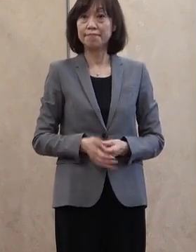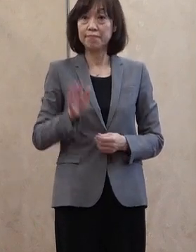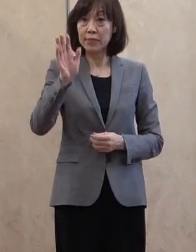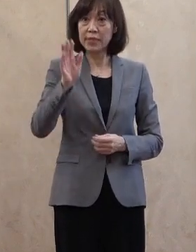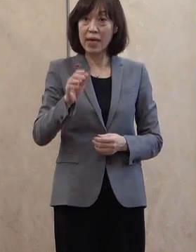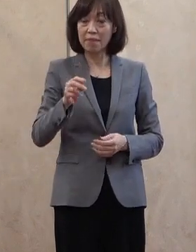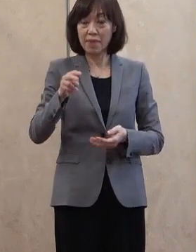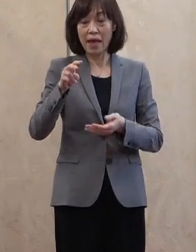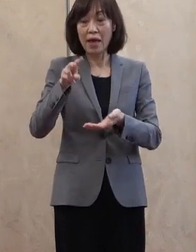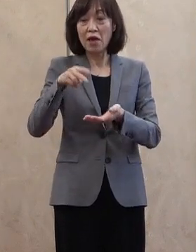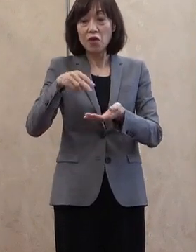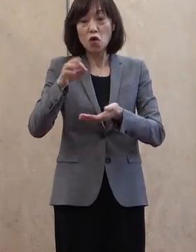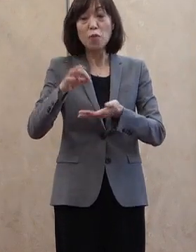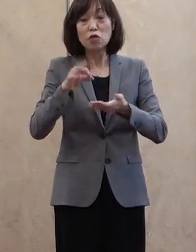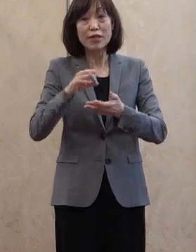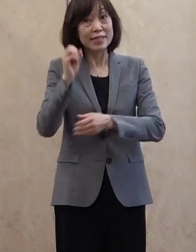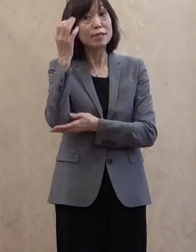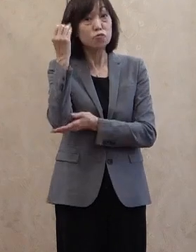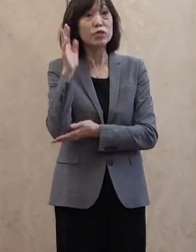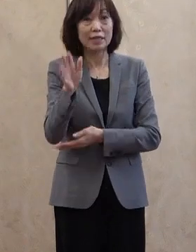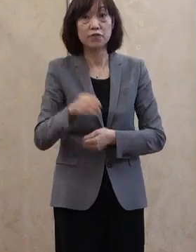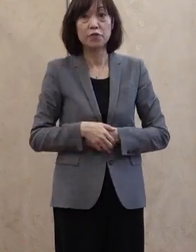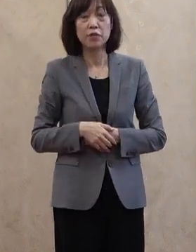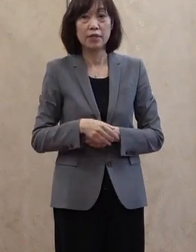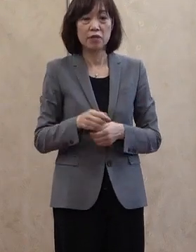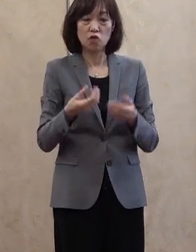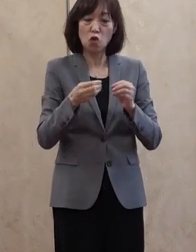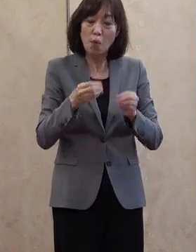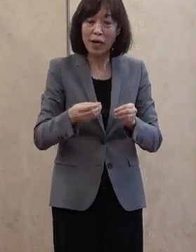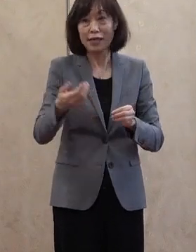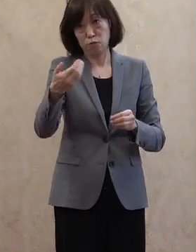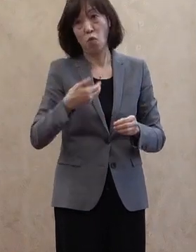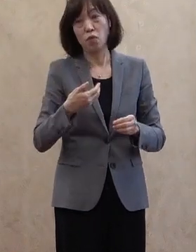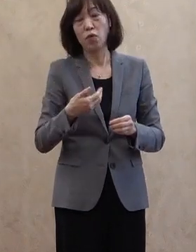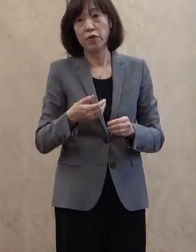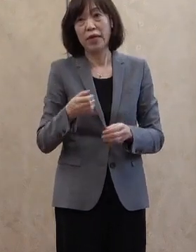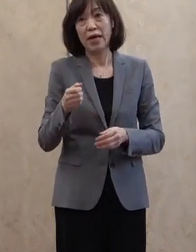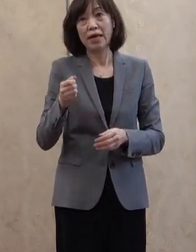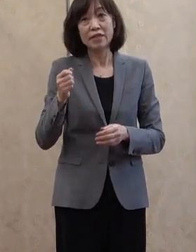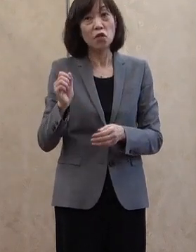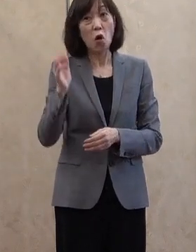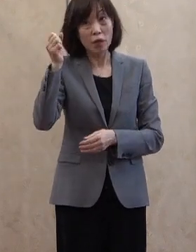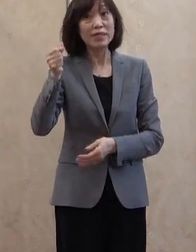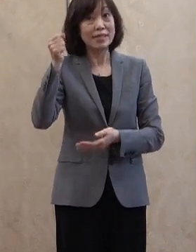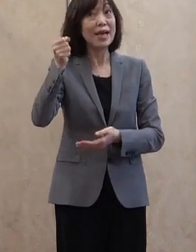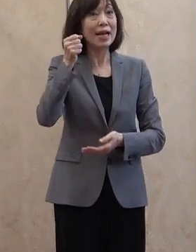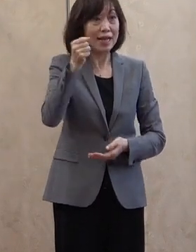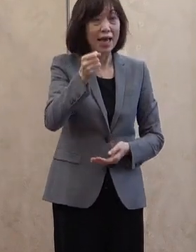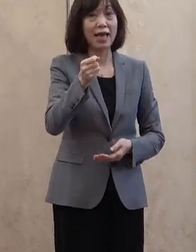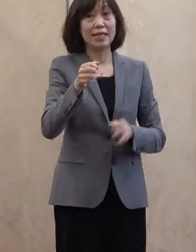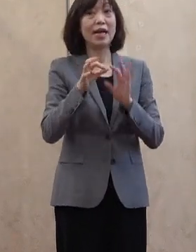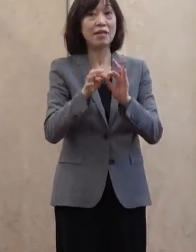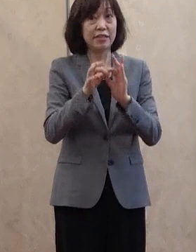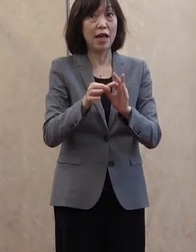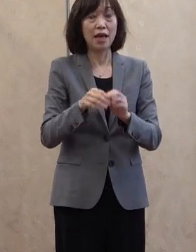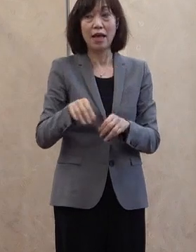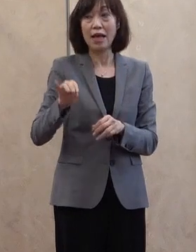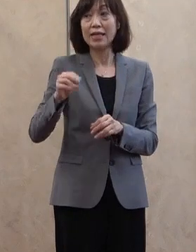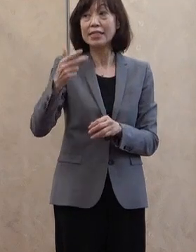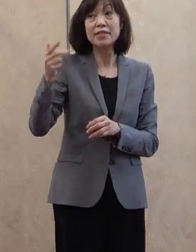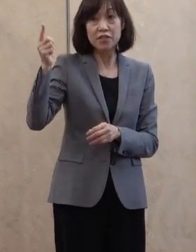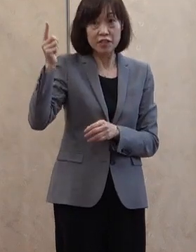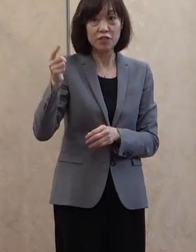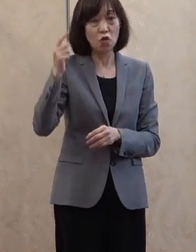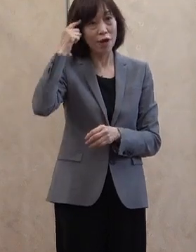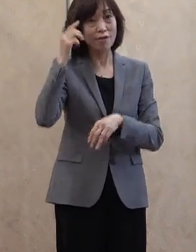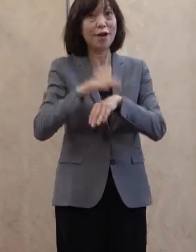すいません、読売新聞の太田です。すいません、1点ちょっと細かい点で恐縮ですけども、聖火リレーに関してちょっと1点確認させてください。知事のご認識としては